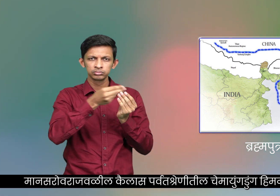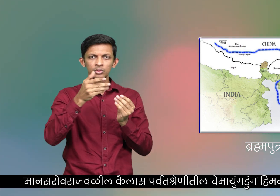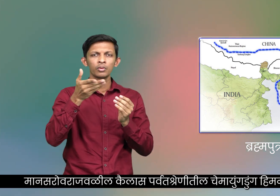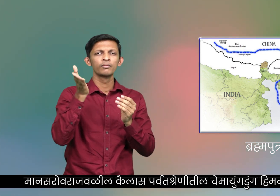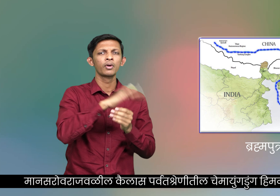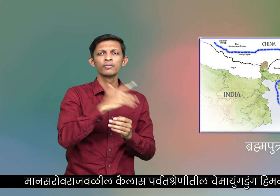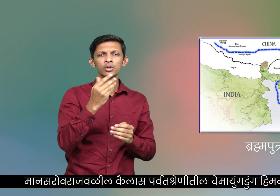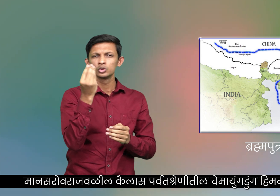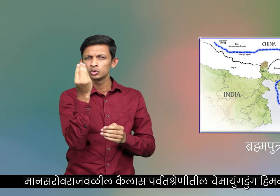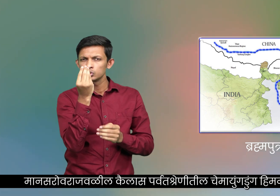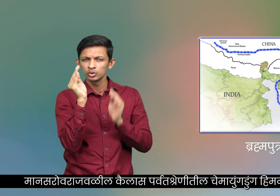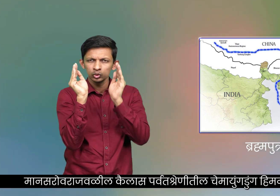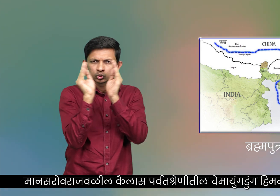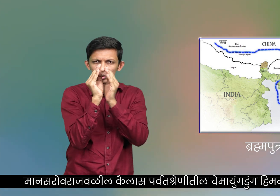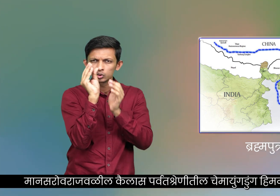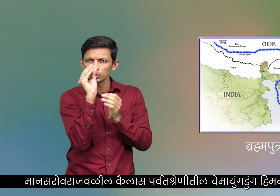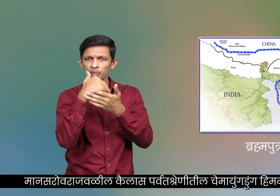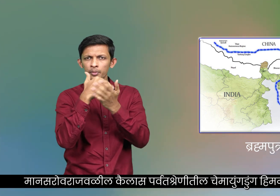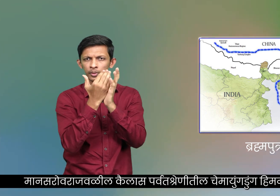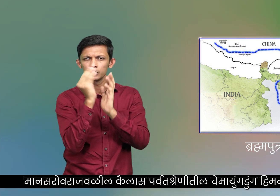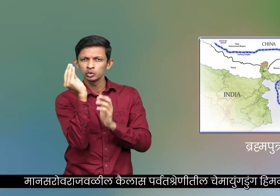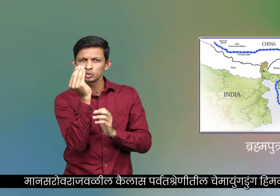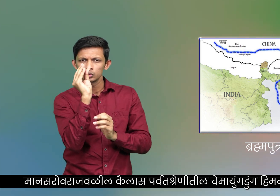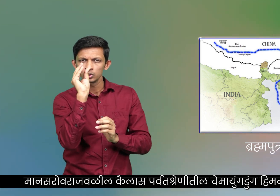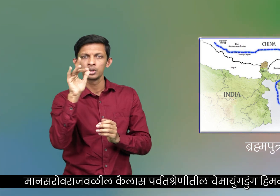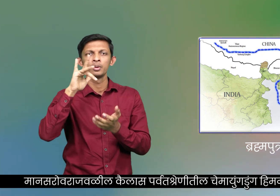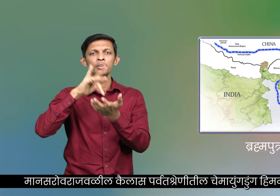श्रेणीतील चेमायुयुंगडुंग महानदीच्या थुंकीतून उगवते.